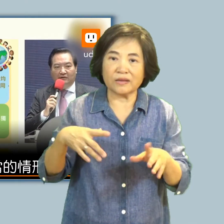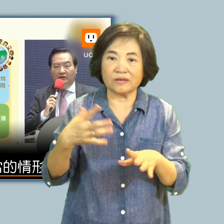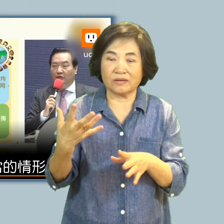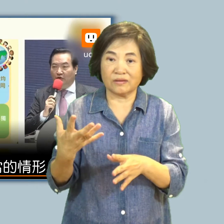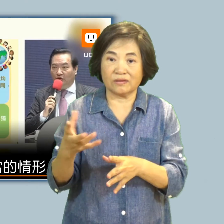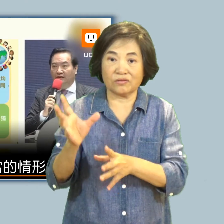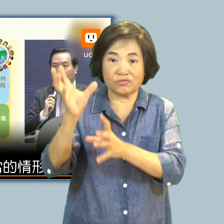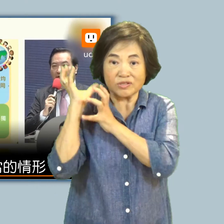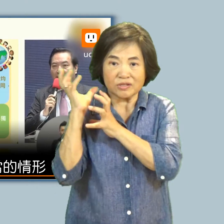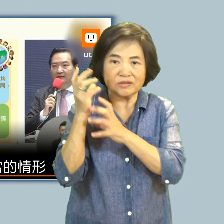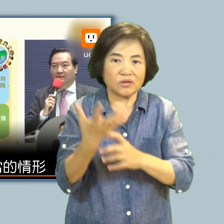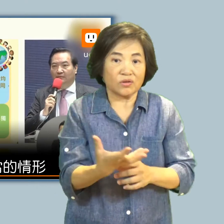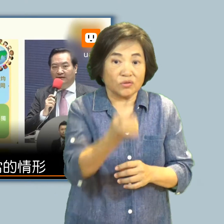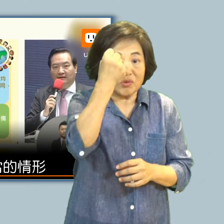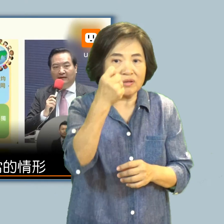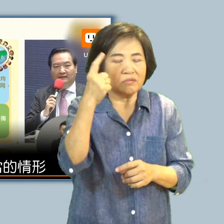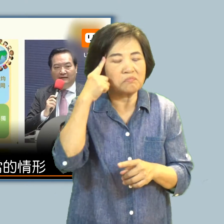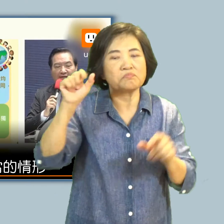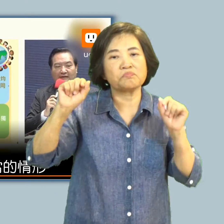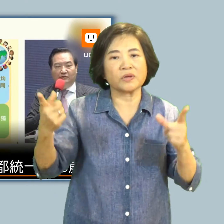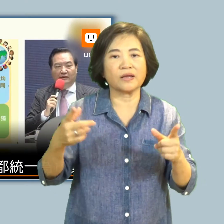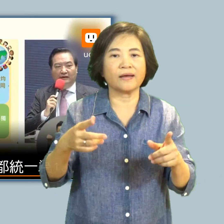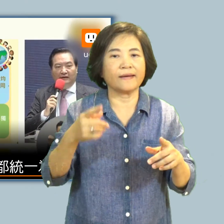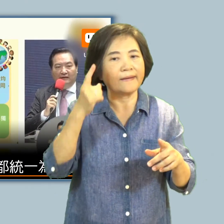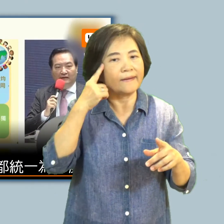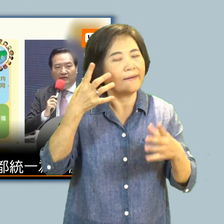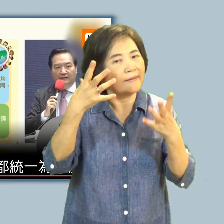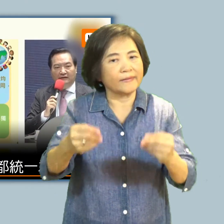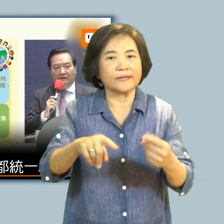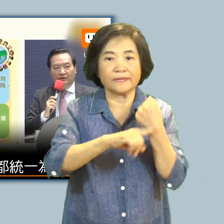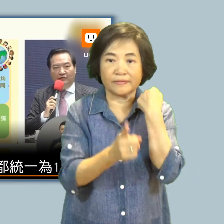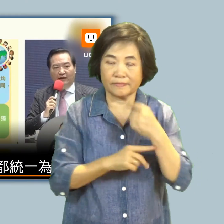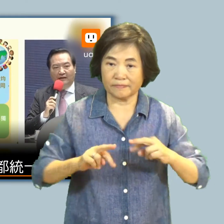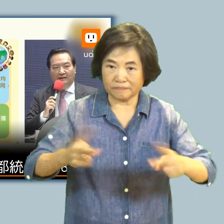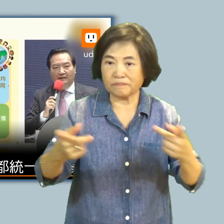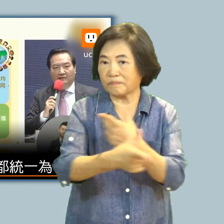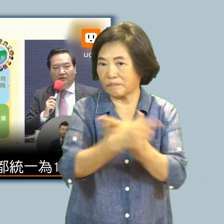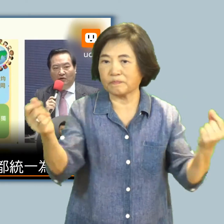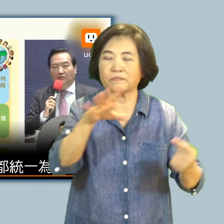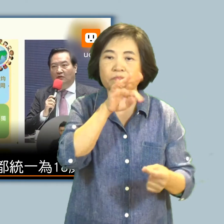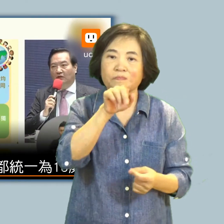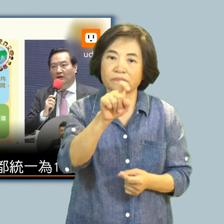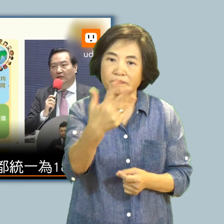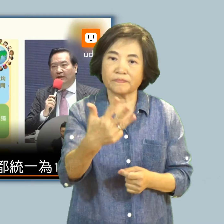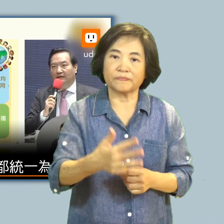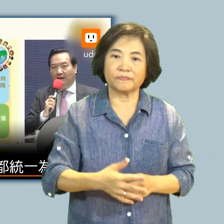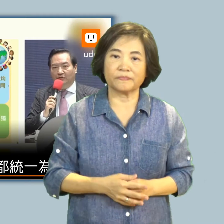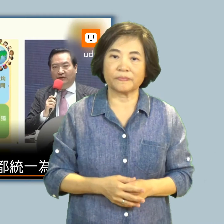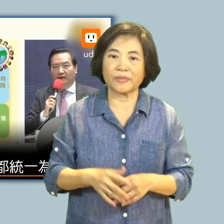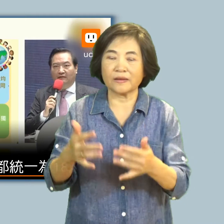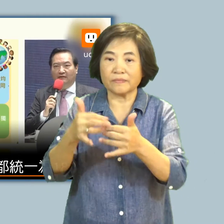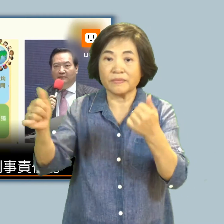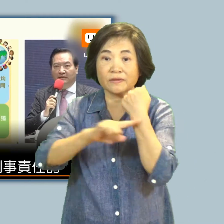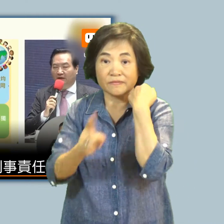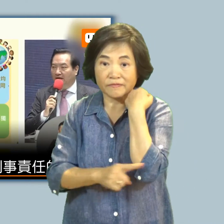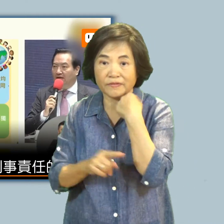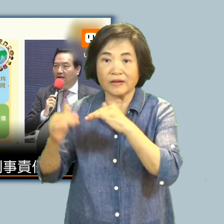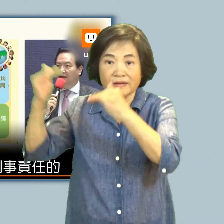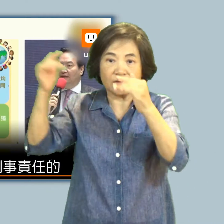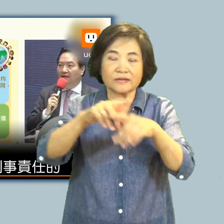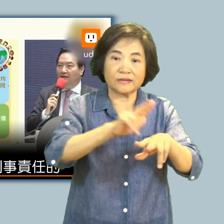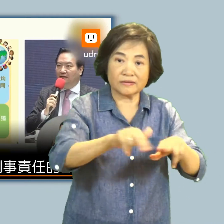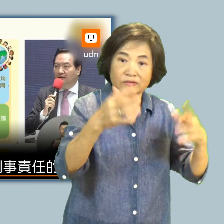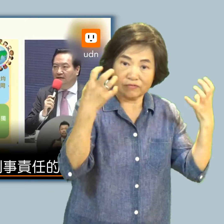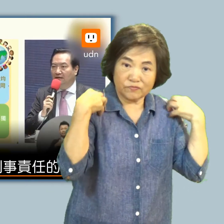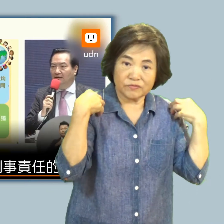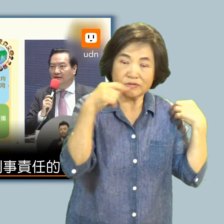下有一点权责不相当的情形，所以也利用这次的修法都统一为18岁，这民法的成人